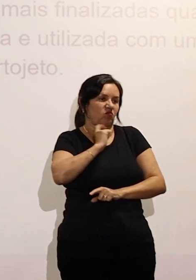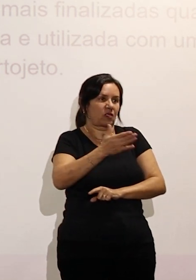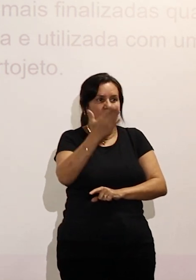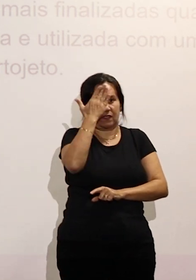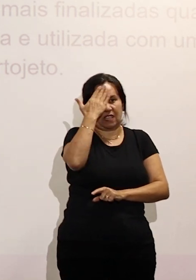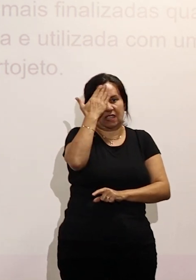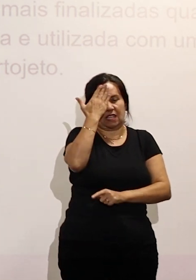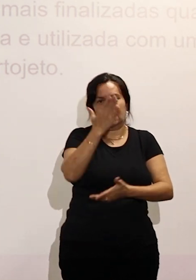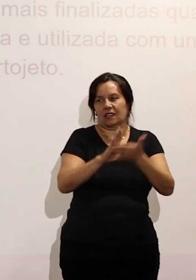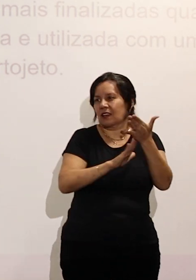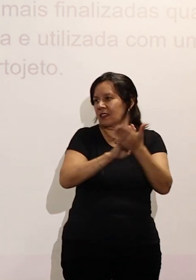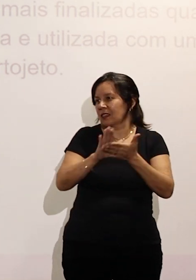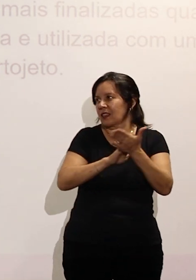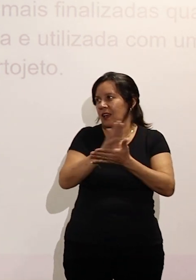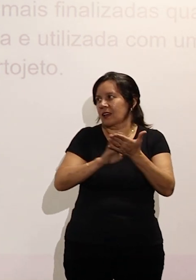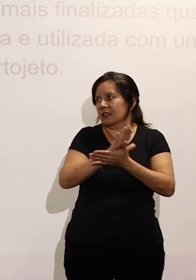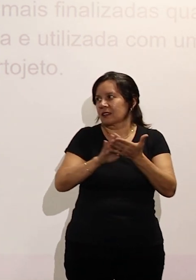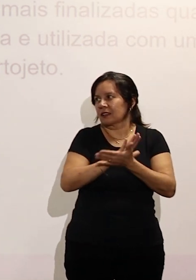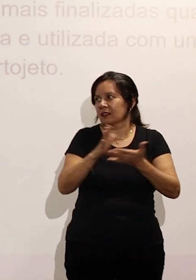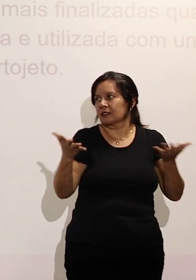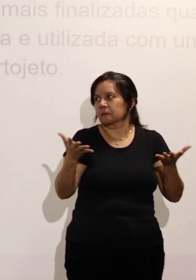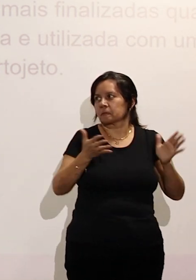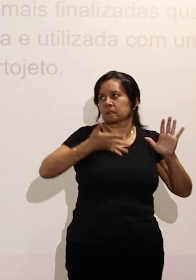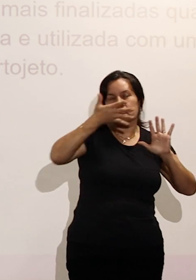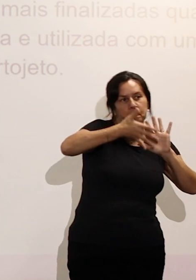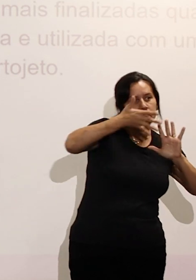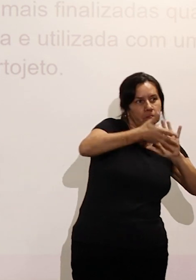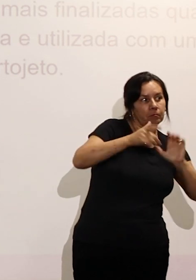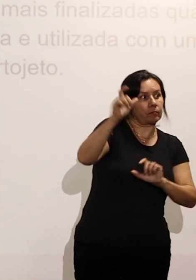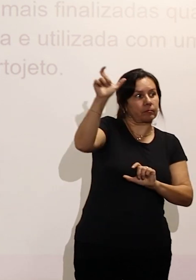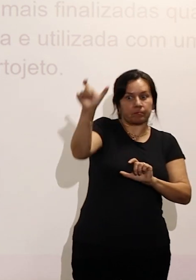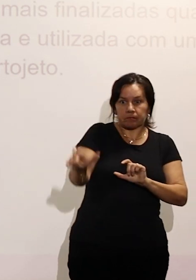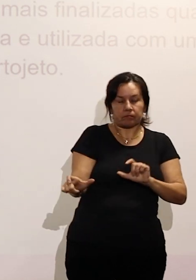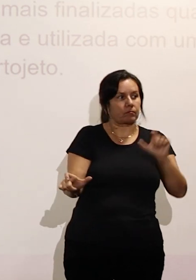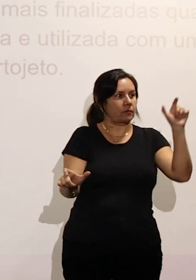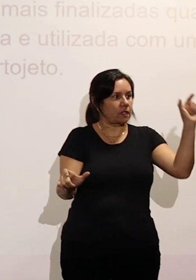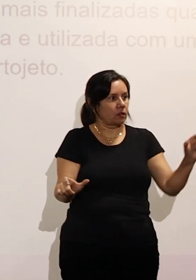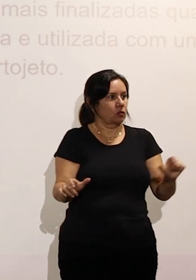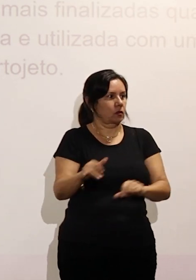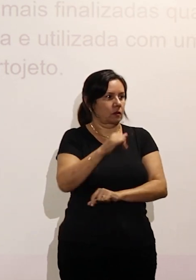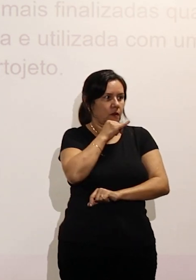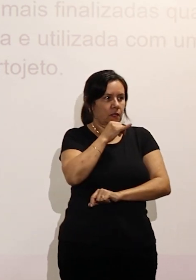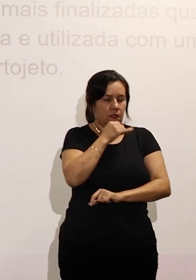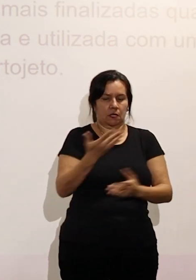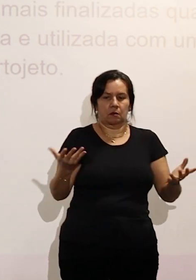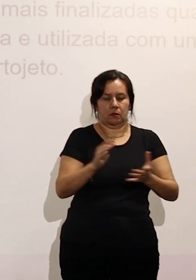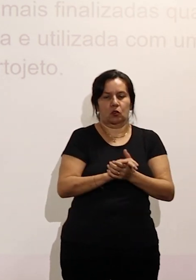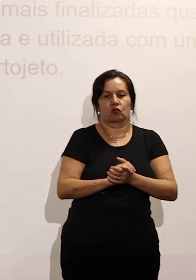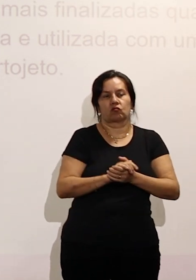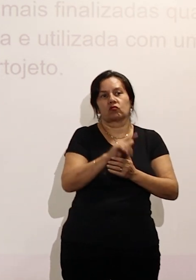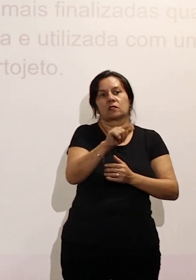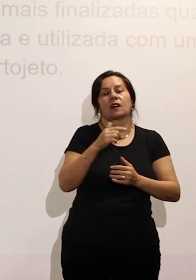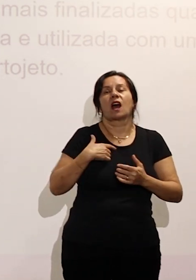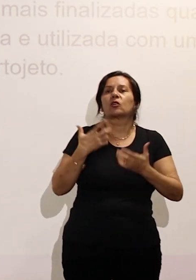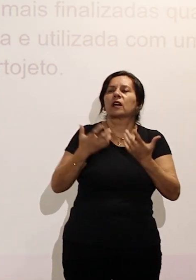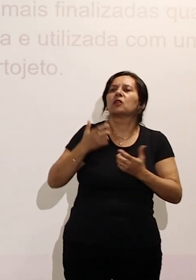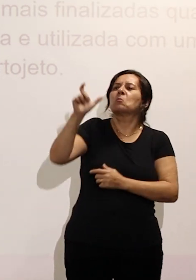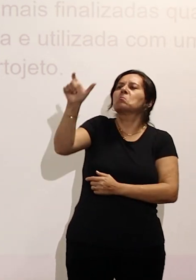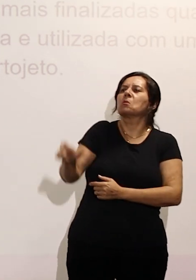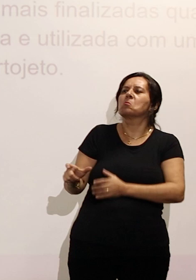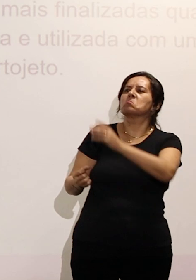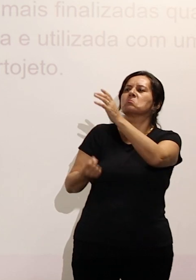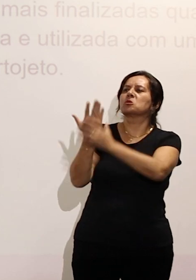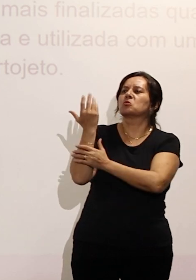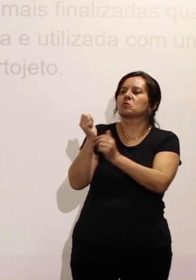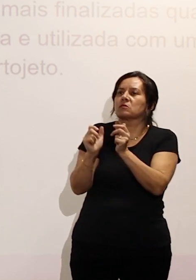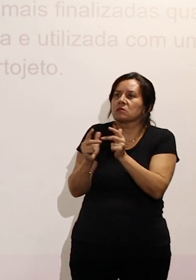pessoas entendam, que a pessoa bata o olho e fala, isso é um carro, isso é uma locomotiva, isso é uma pessoa. Né? Porque você fala, não, eu quero fazer um personagem aqui diferente, mas às vezes